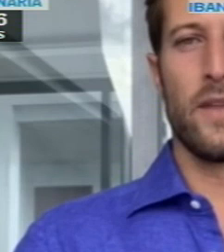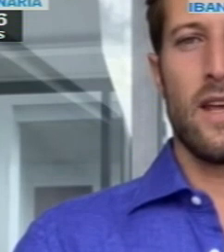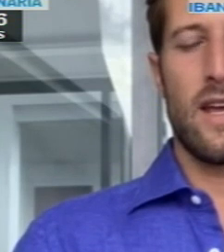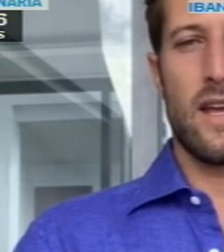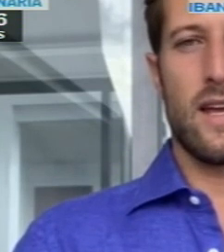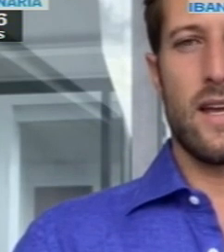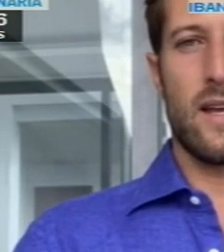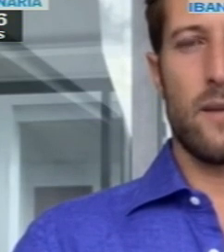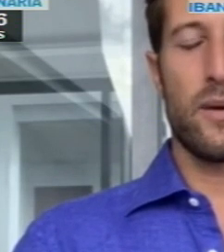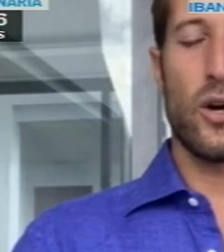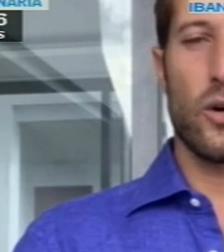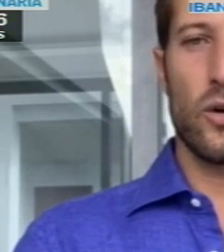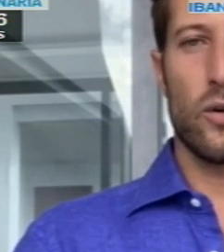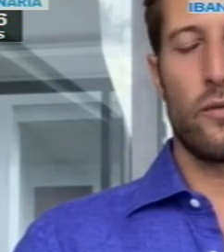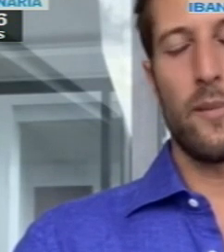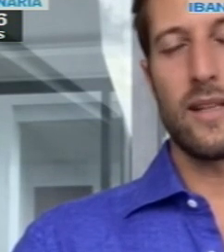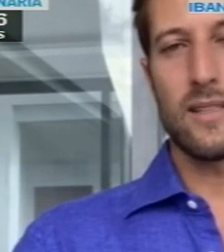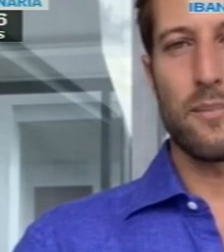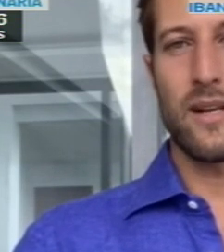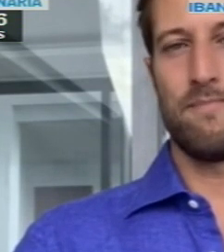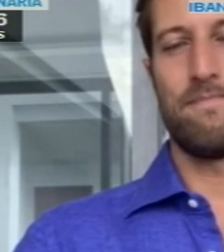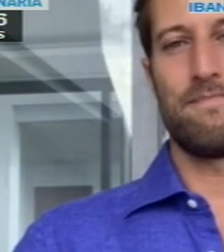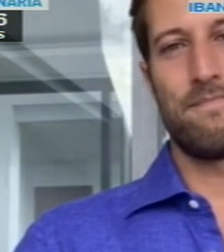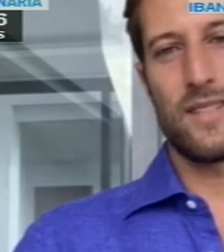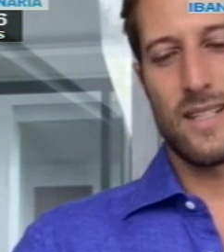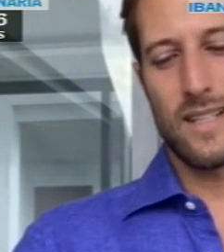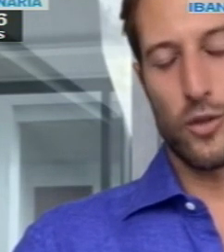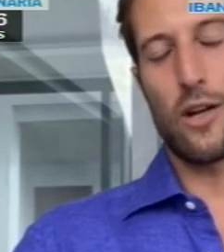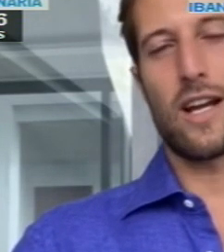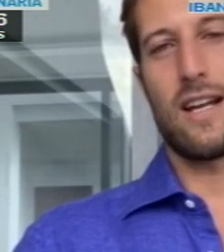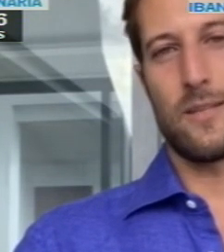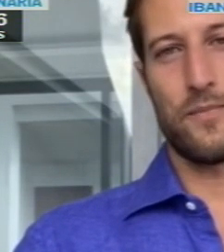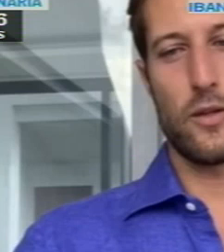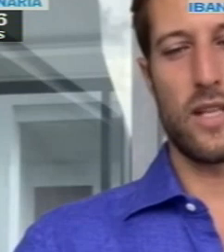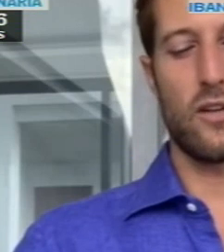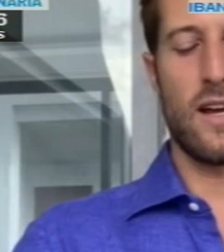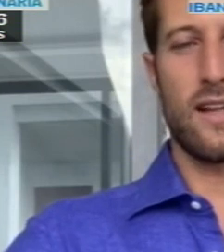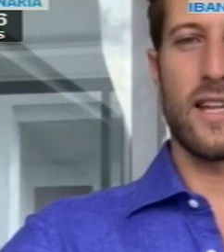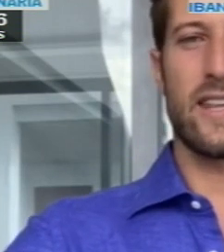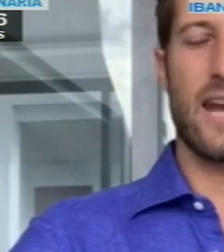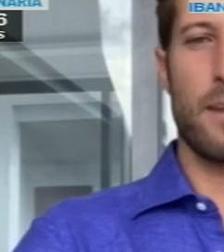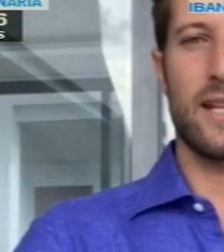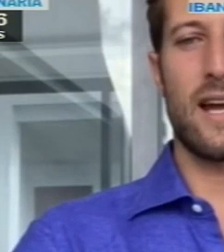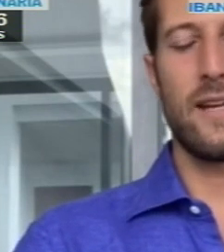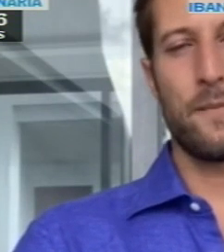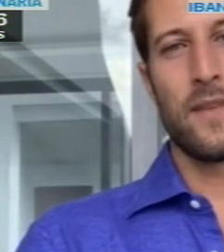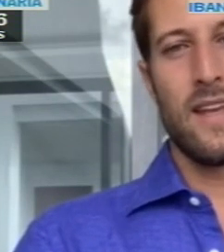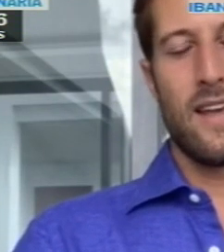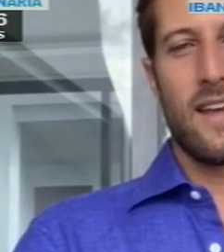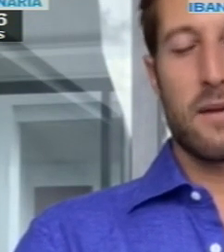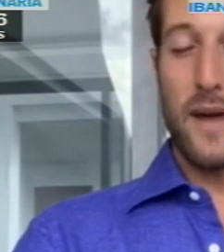paradiso, però ovviamente sempre lontano da casa, lontano dalla mamma